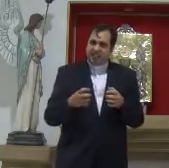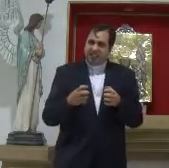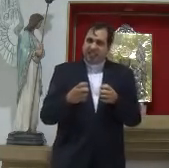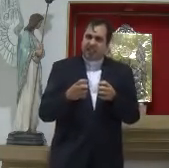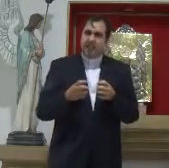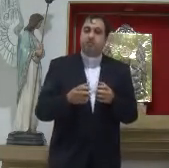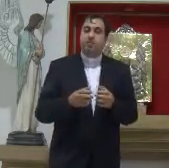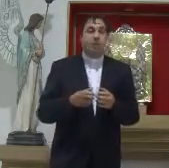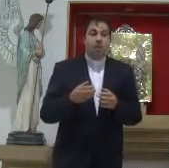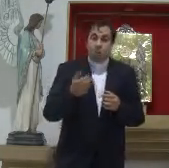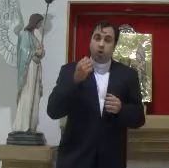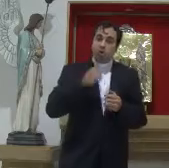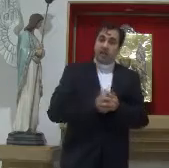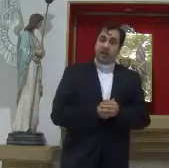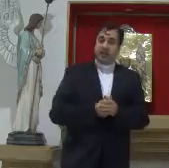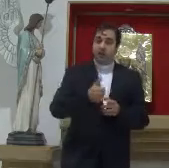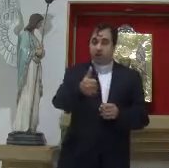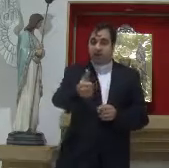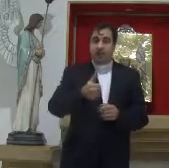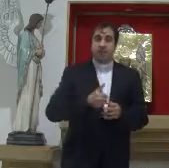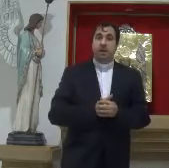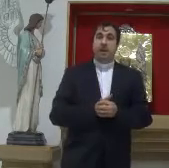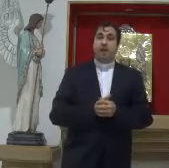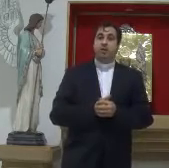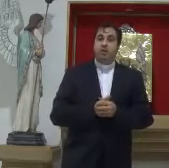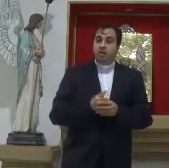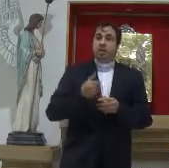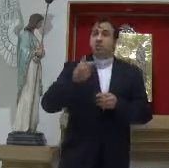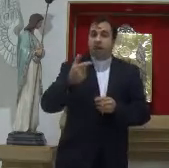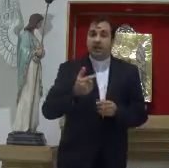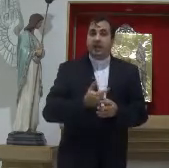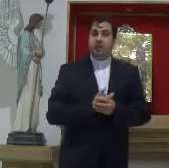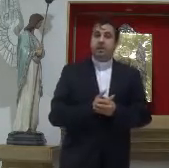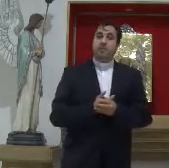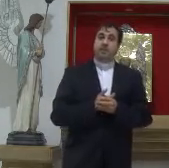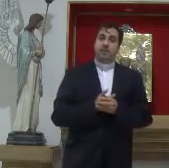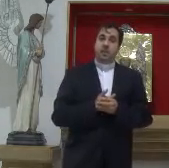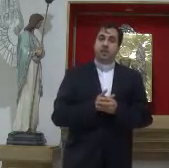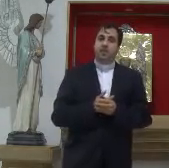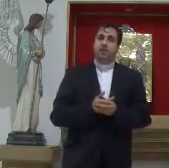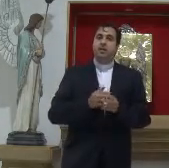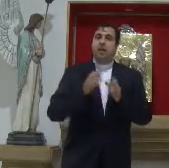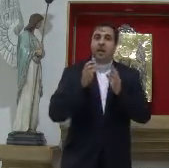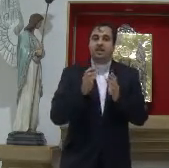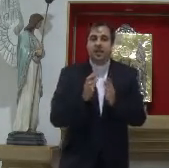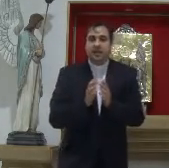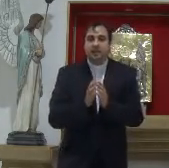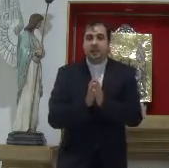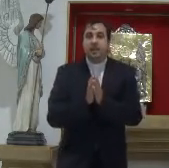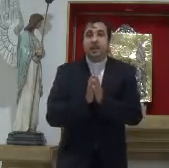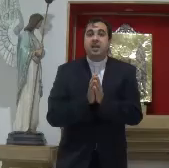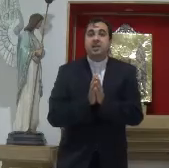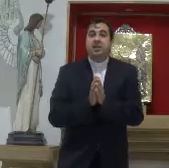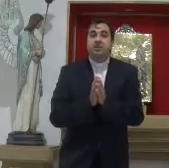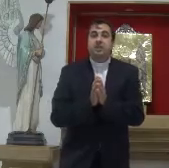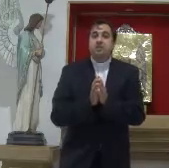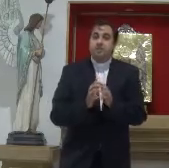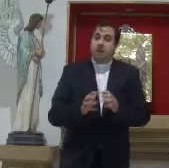esa tierra respira dos cosas lectivas no están en el picado y son clientes que no tienen perseverancia esa gente es gente que